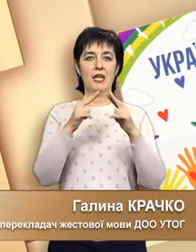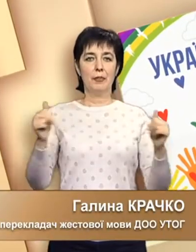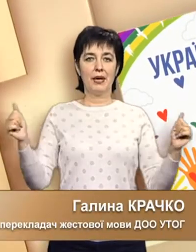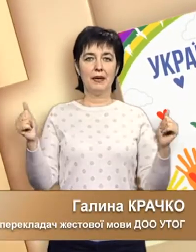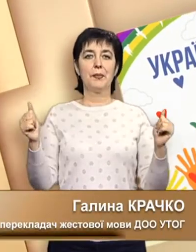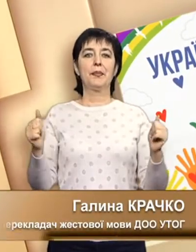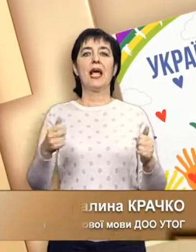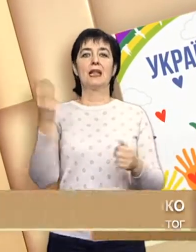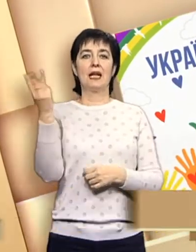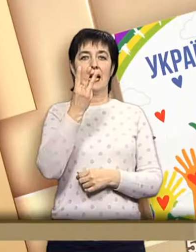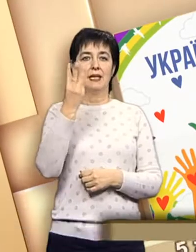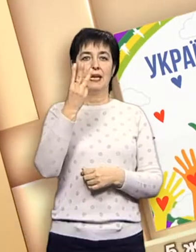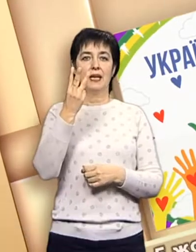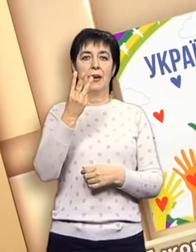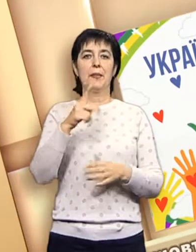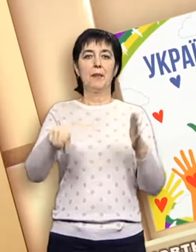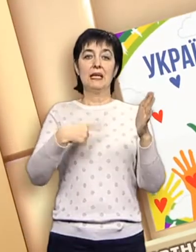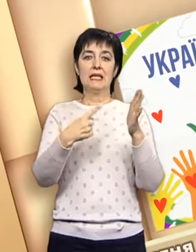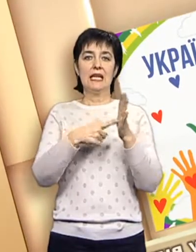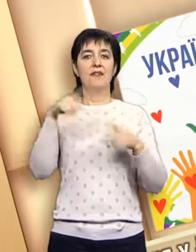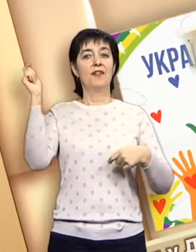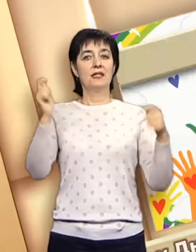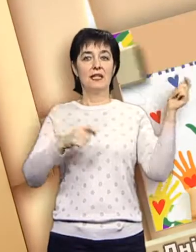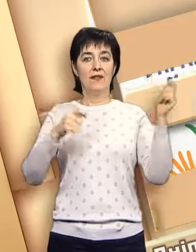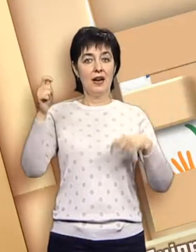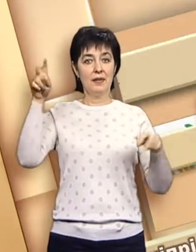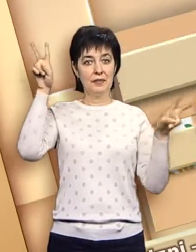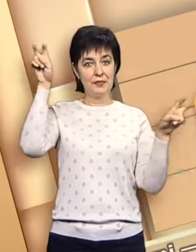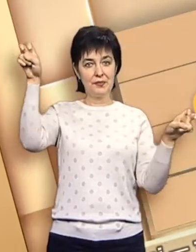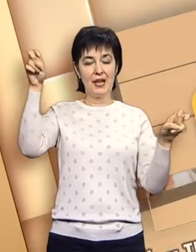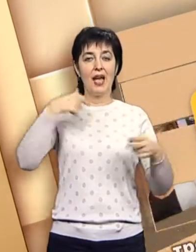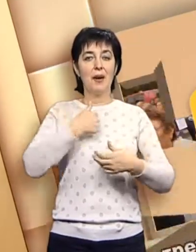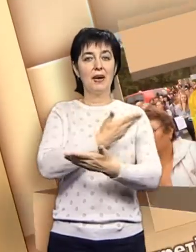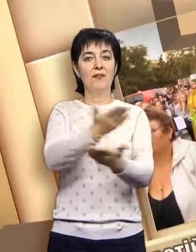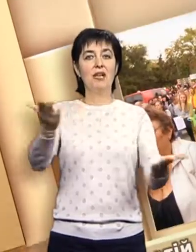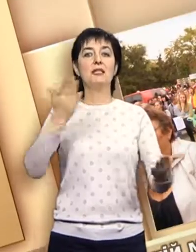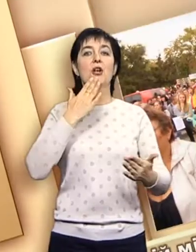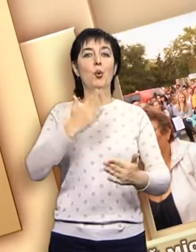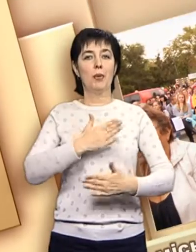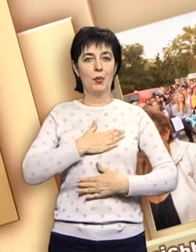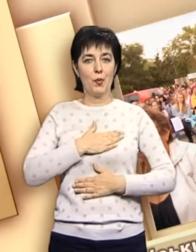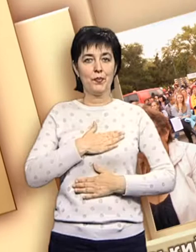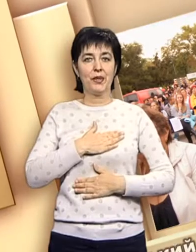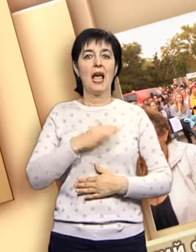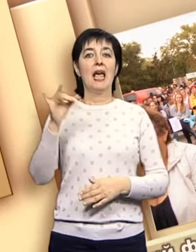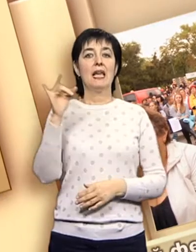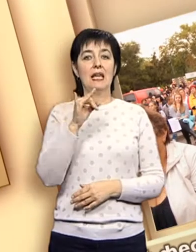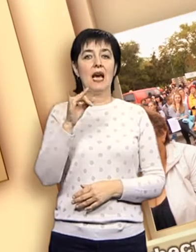5 жовтня у Дніпрі третій міський фестиваль «Ми вас любимо» і перший всеукраїнський конкурс